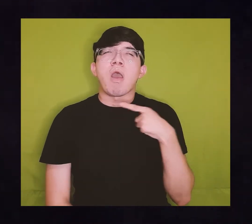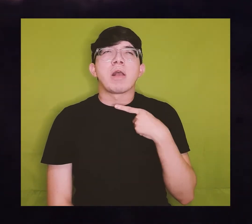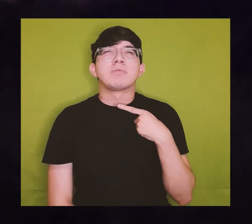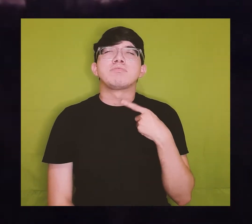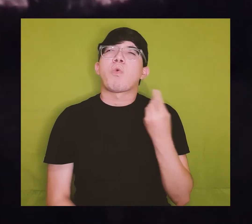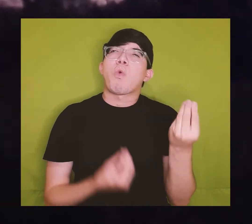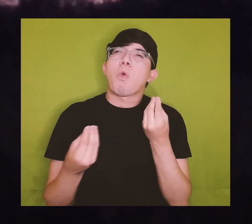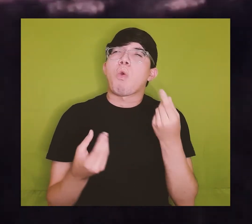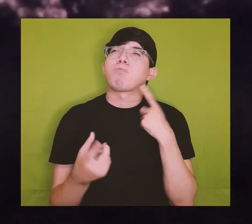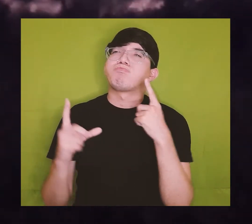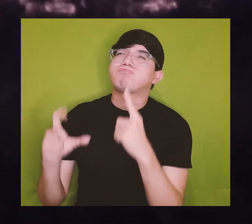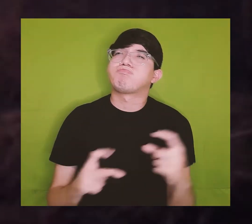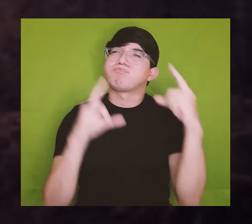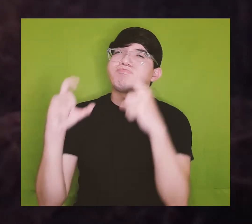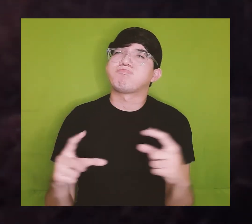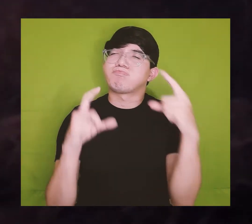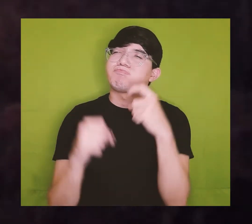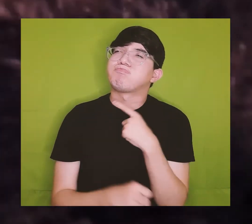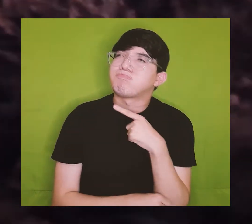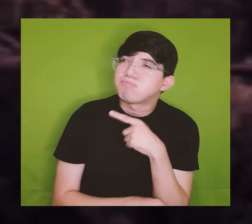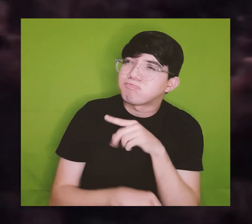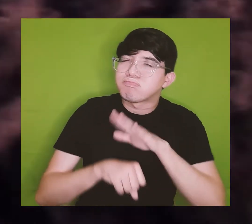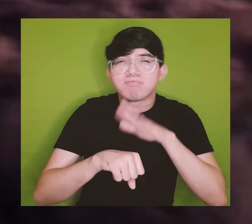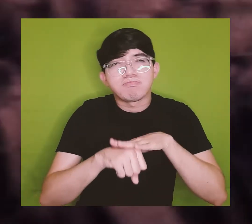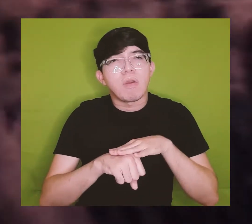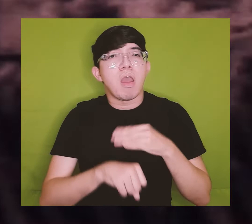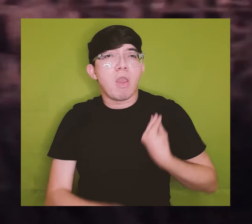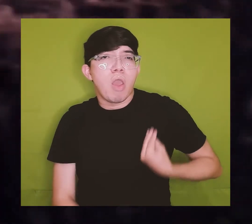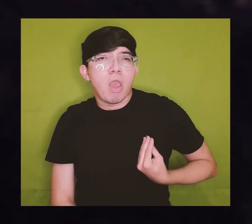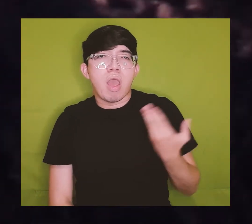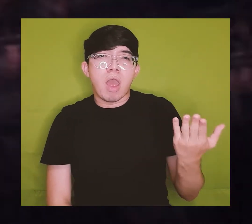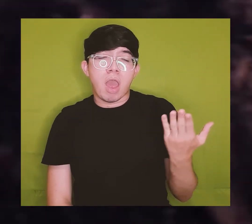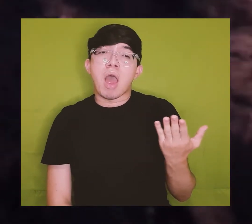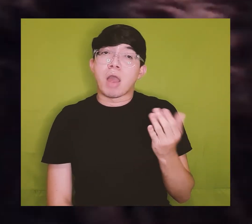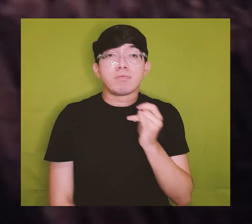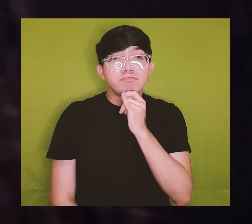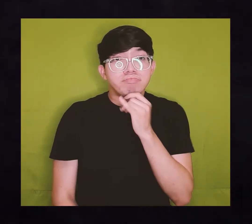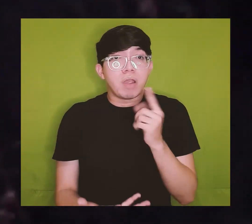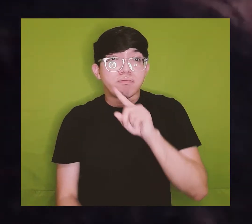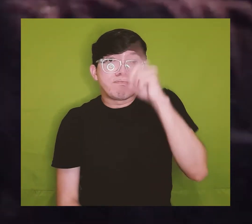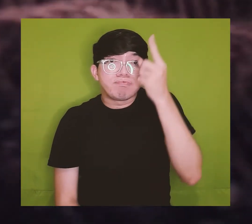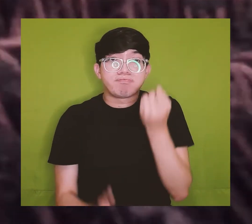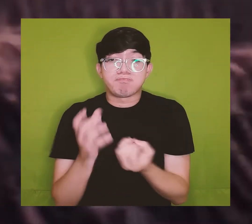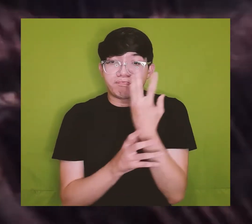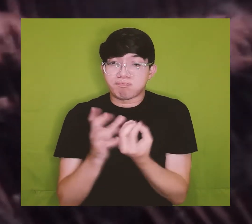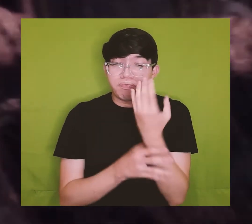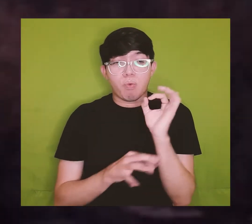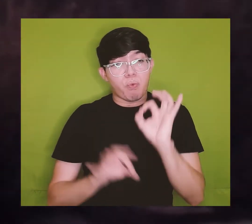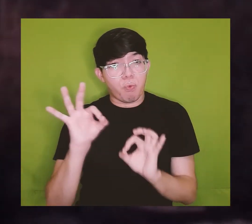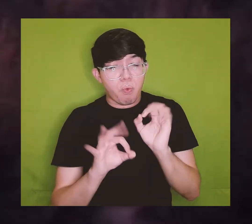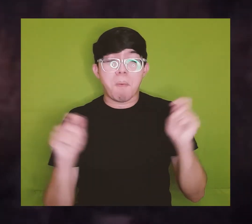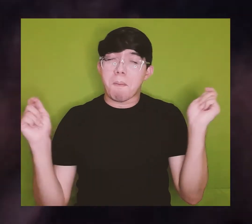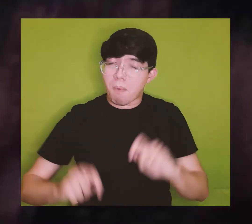de transição que a gente passa, no qual existem muitas imagens, né, sem se querer ser iconoclasta também, dizer que não é pra fazer, assim, é pra fazer, pra produzir coisa, muita coisa tem que ser